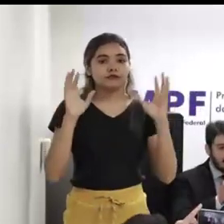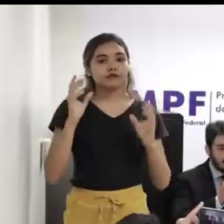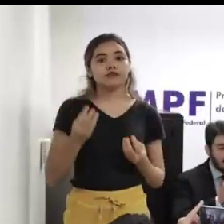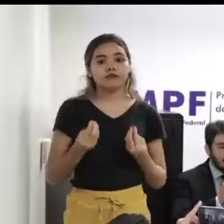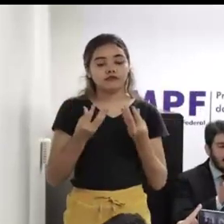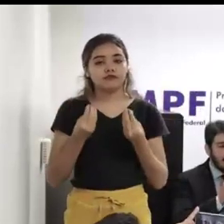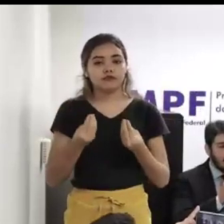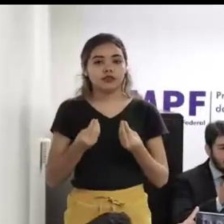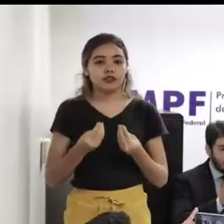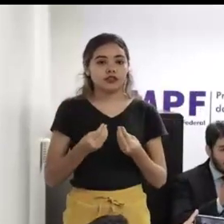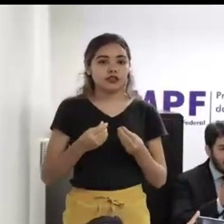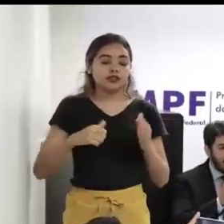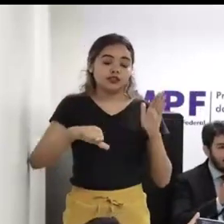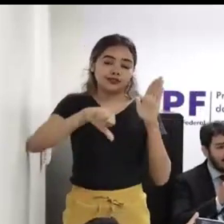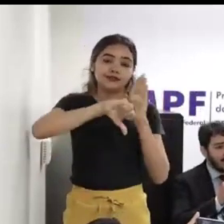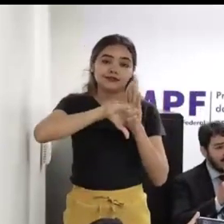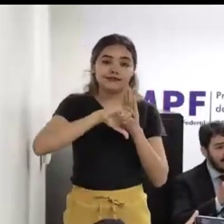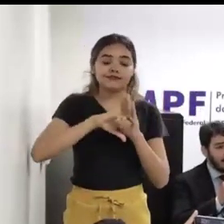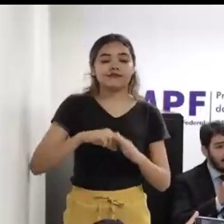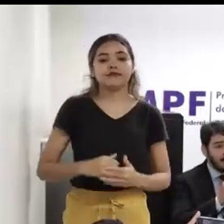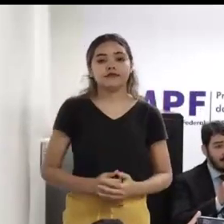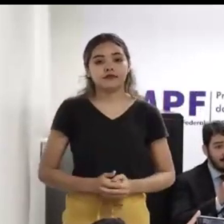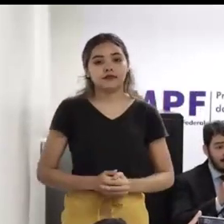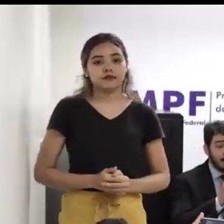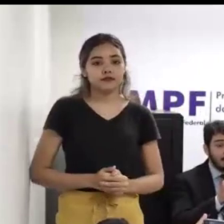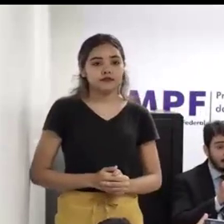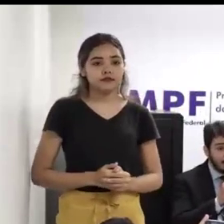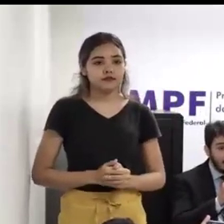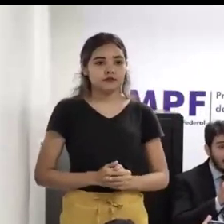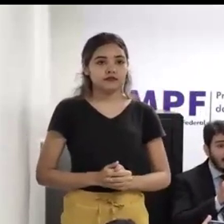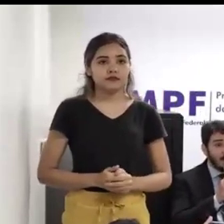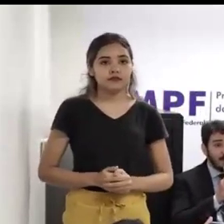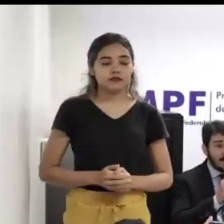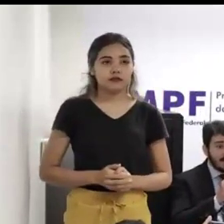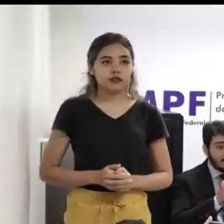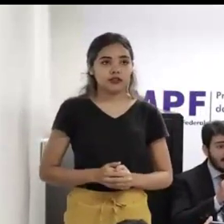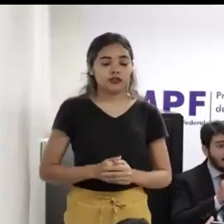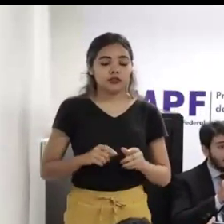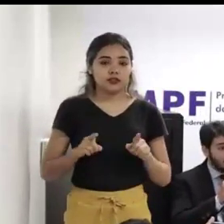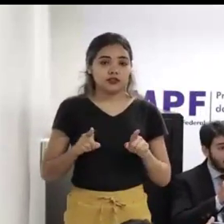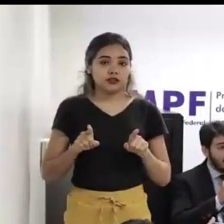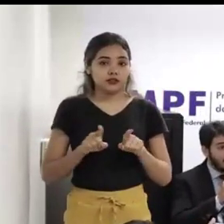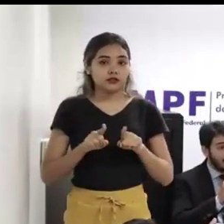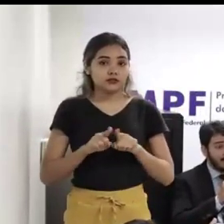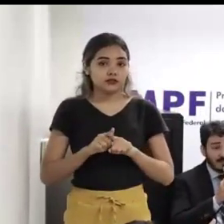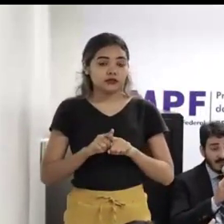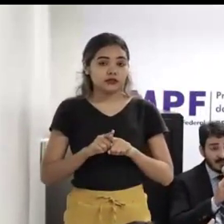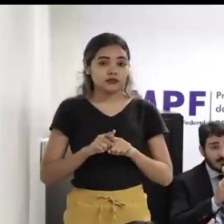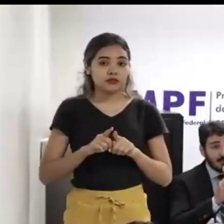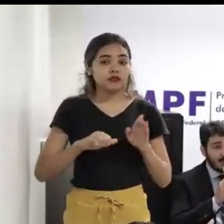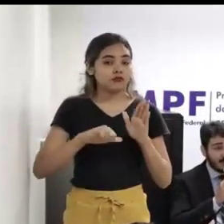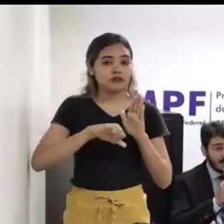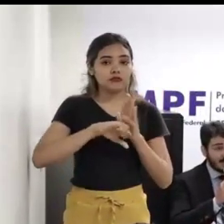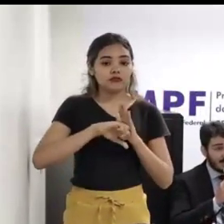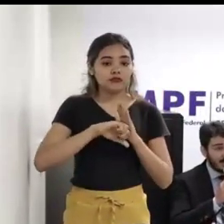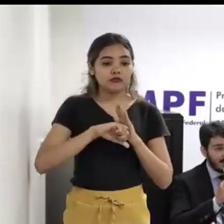danoso com a nossa sociedade que afeta o nosso futuro o bem mais precioso do país que são as crianças e os